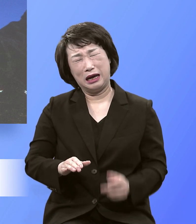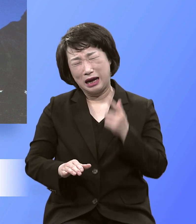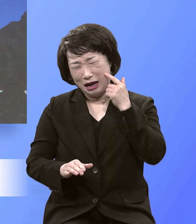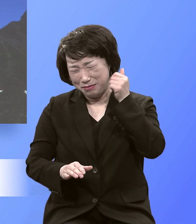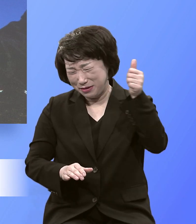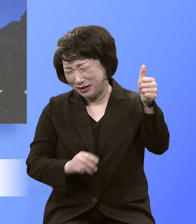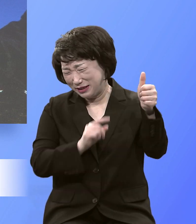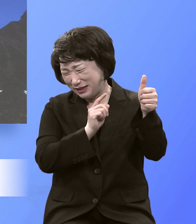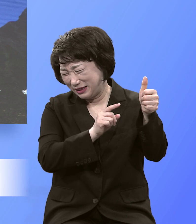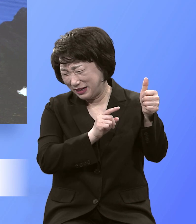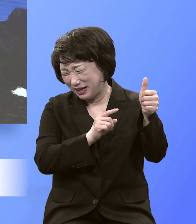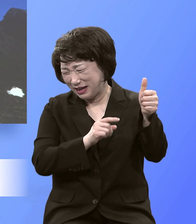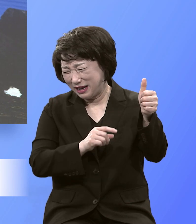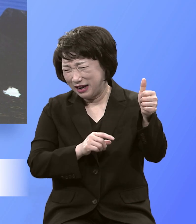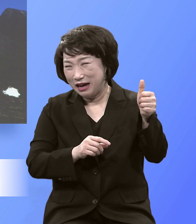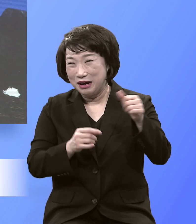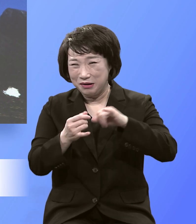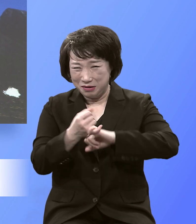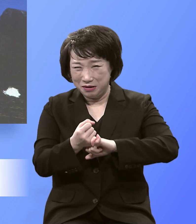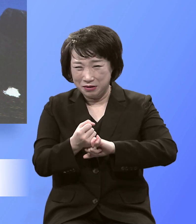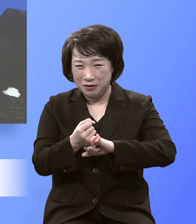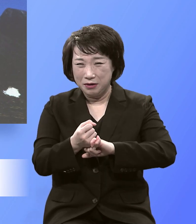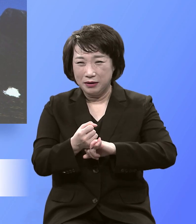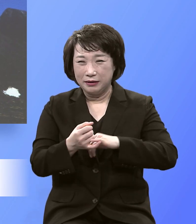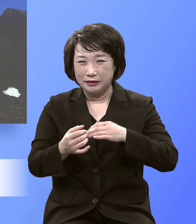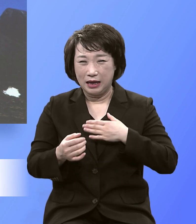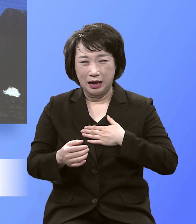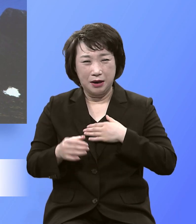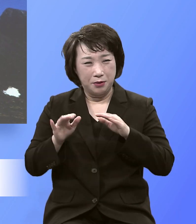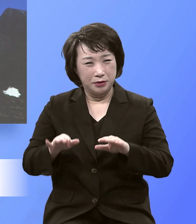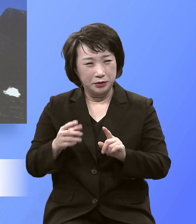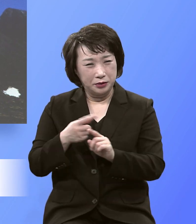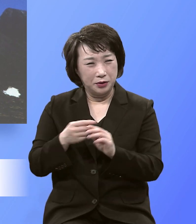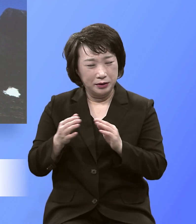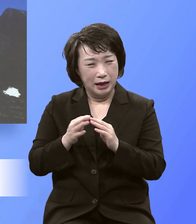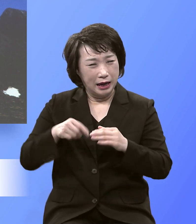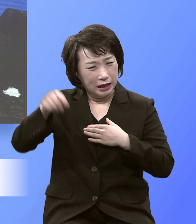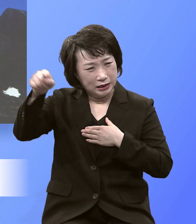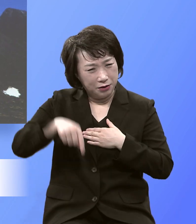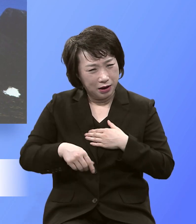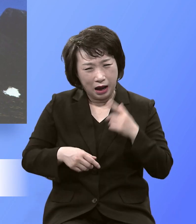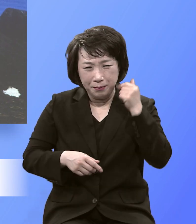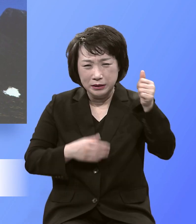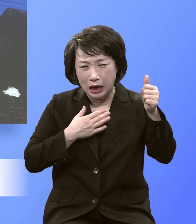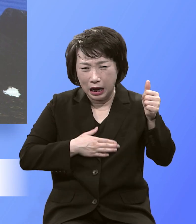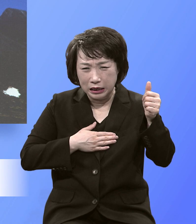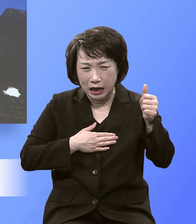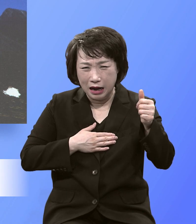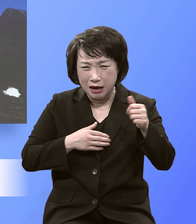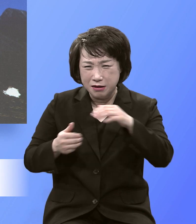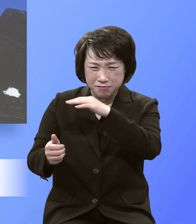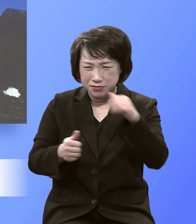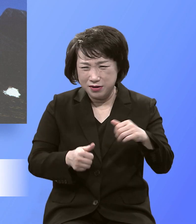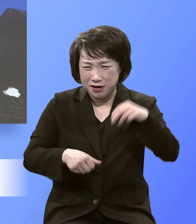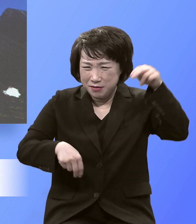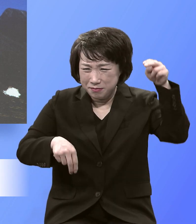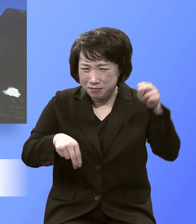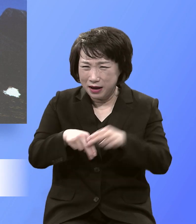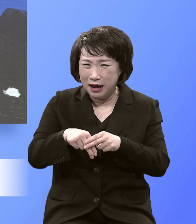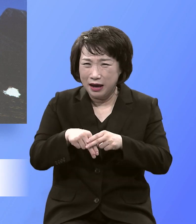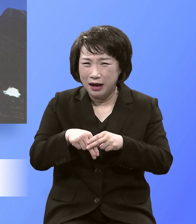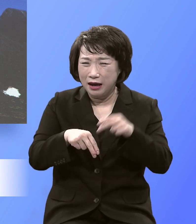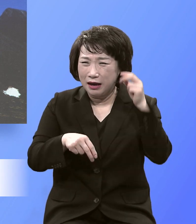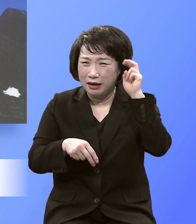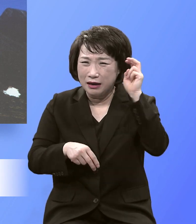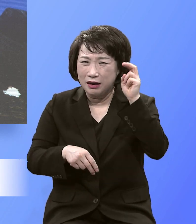아버지가 반드시 오늘 내가 교회 갔다 온 거 살면 매질을 할 것이다 라고